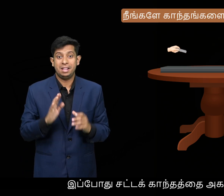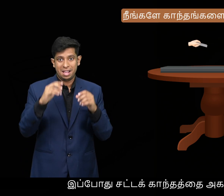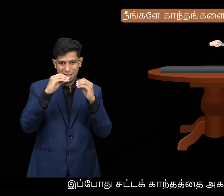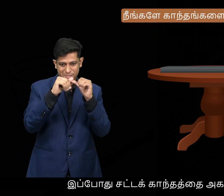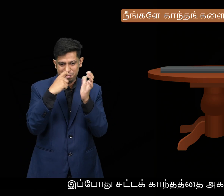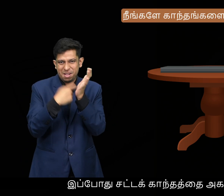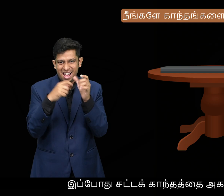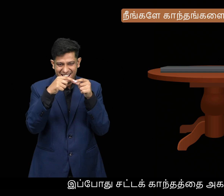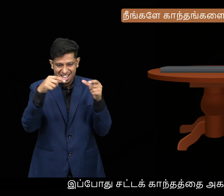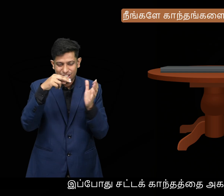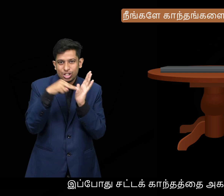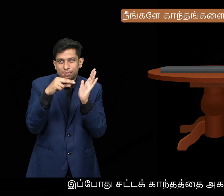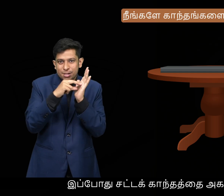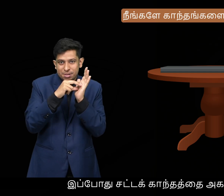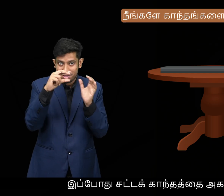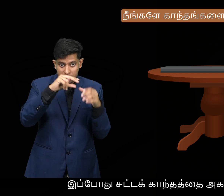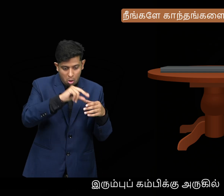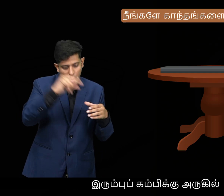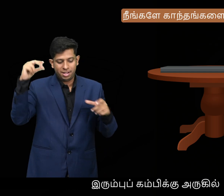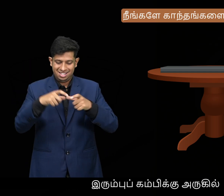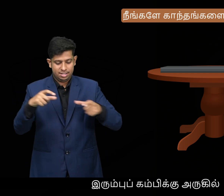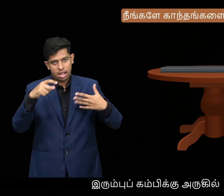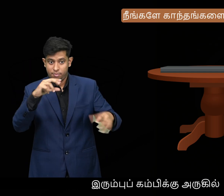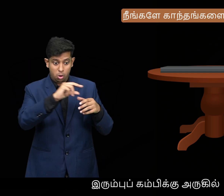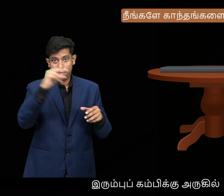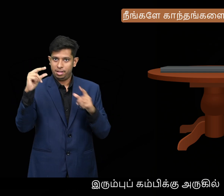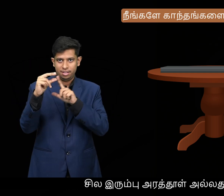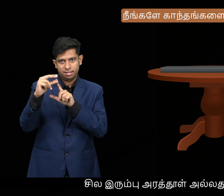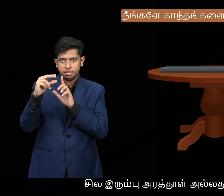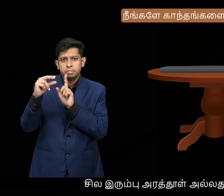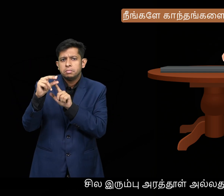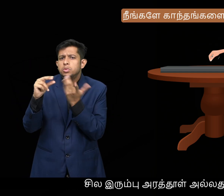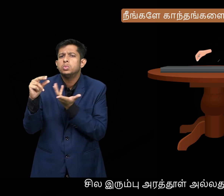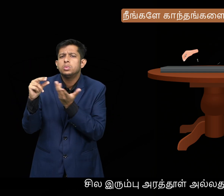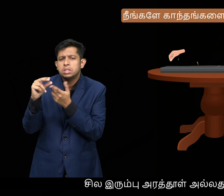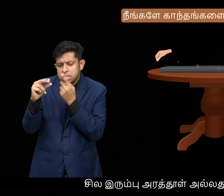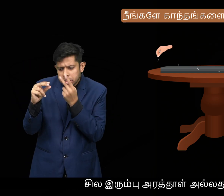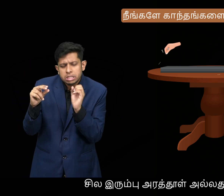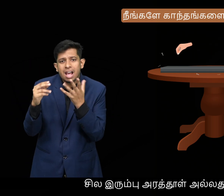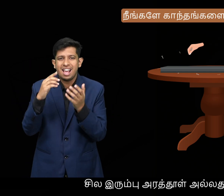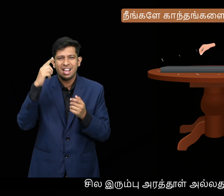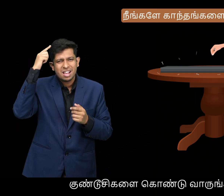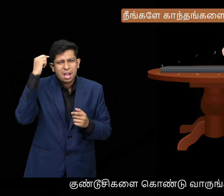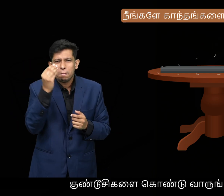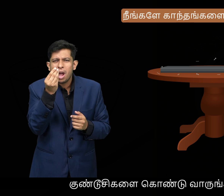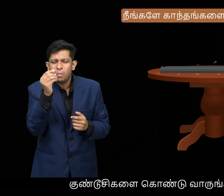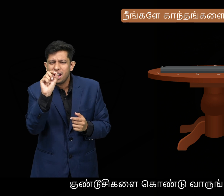இப்போது சட்ட காந்தத்தை அகற்றி இரும்பு கம்பிக்கு அருகில் சில இரும்பு அரத்தூள் அல்லது குண்டூசிகளை